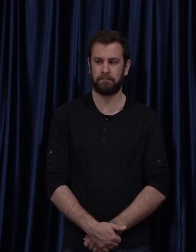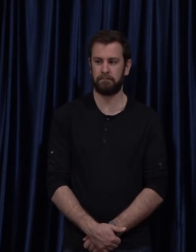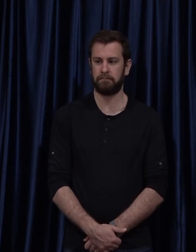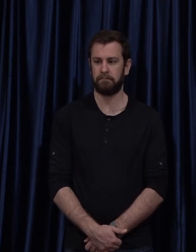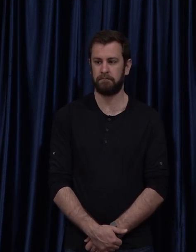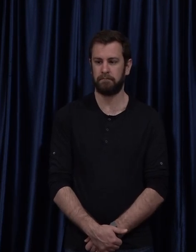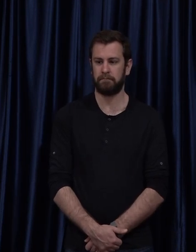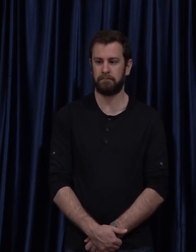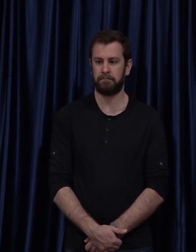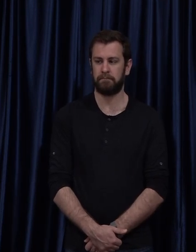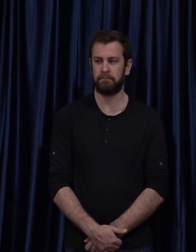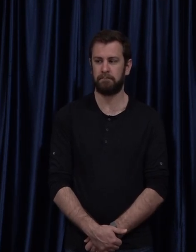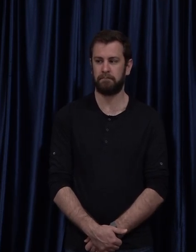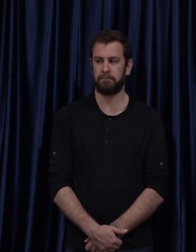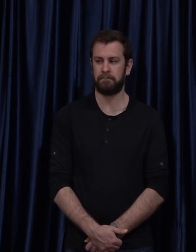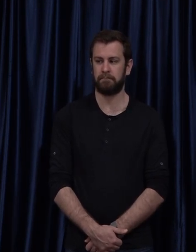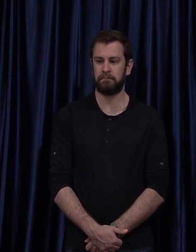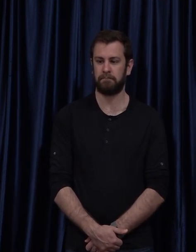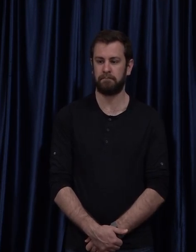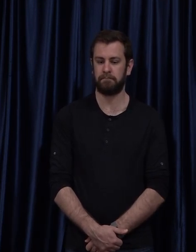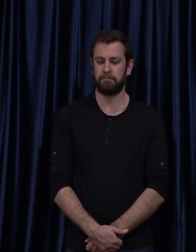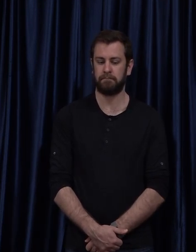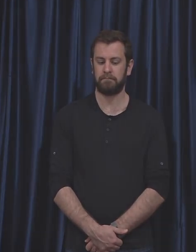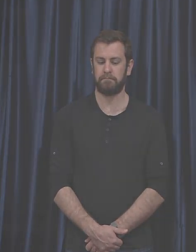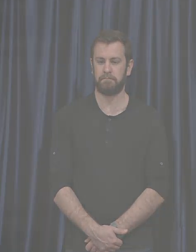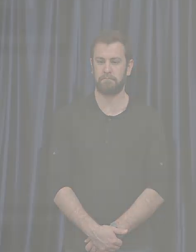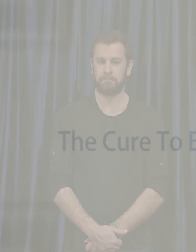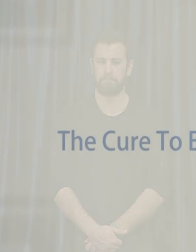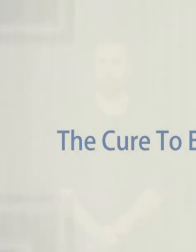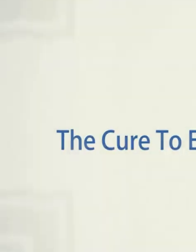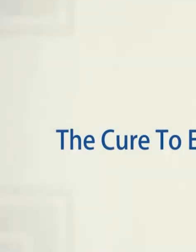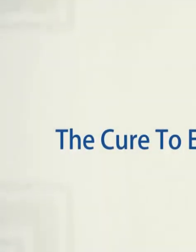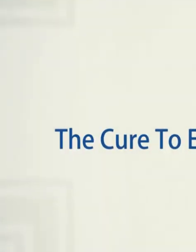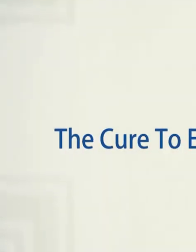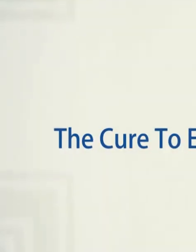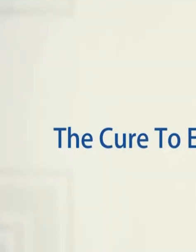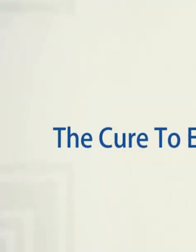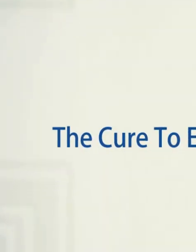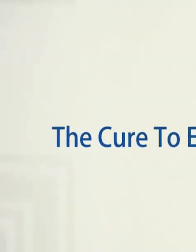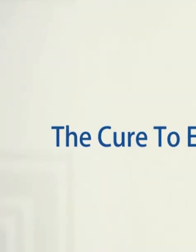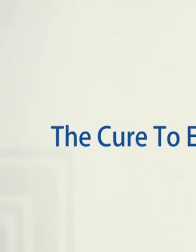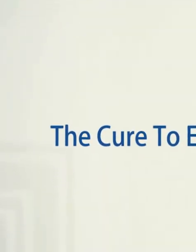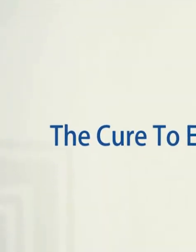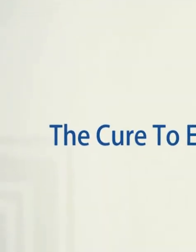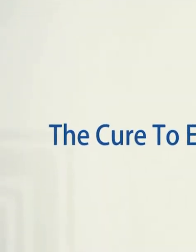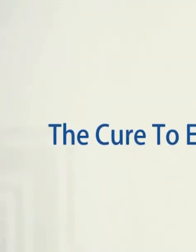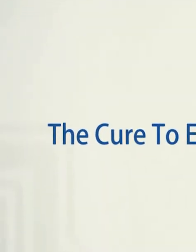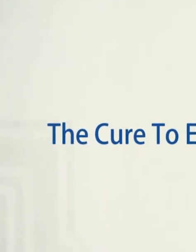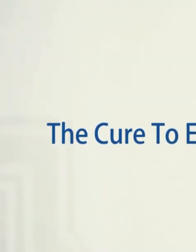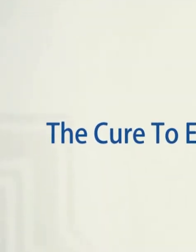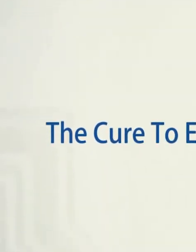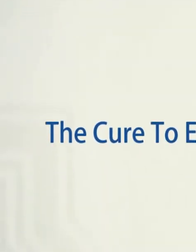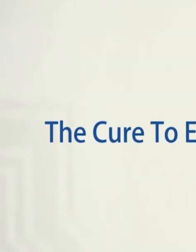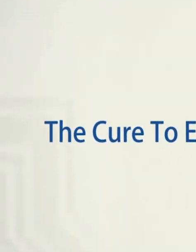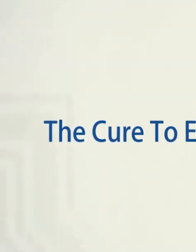الله تبارك وتعالى في القرآن المجيد والفرقان الحميد أعوذ بالله من الشيطان الرجيم بسم